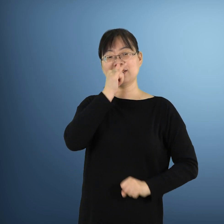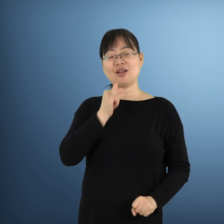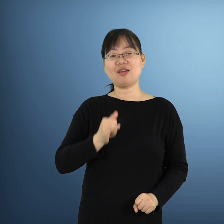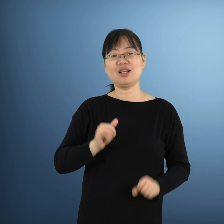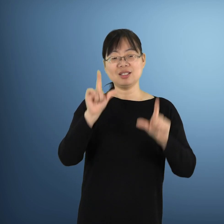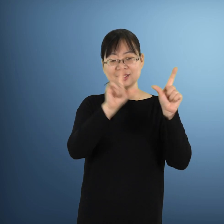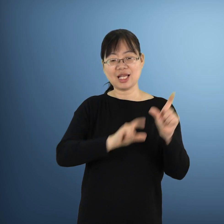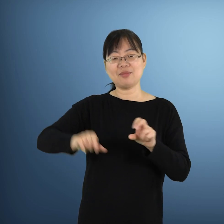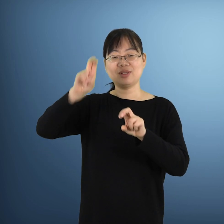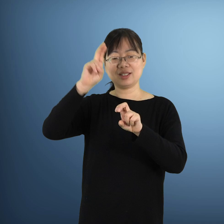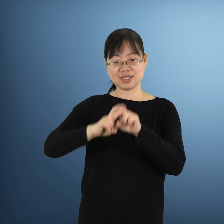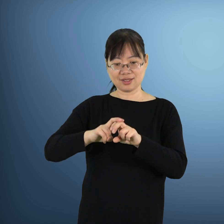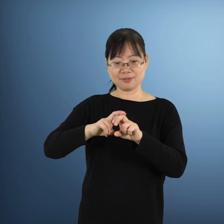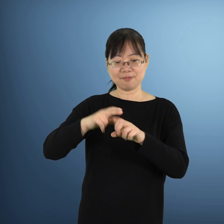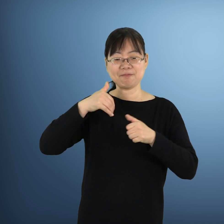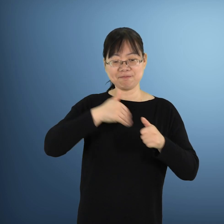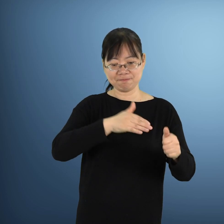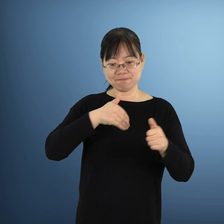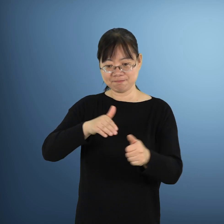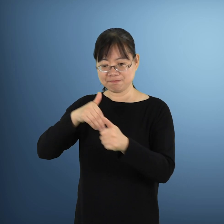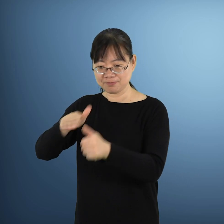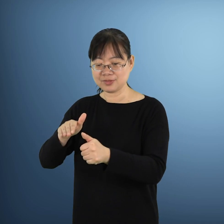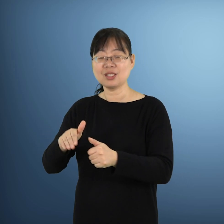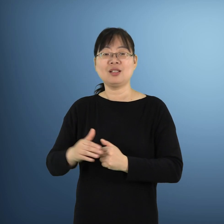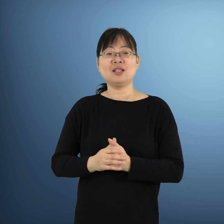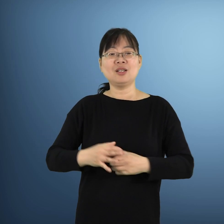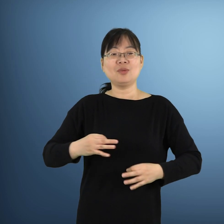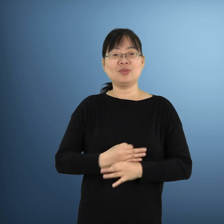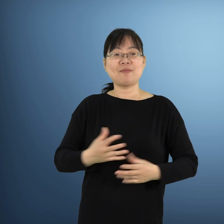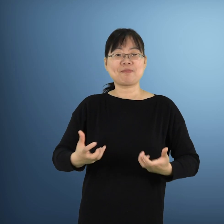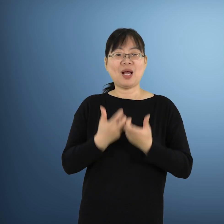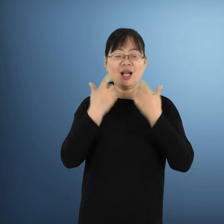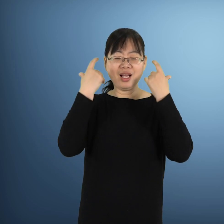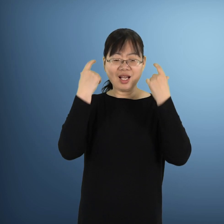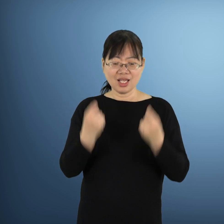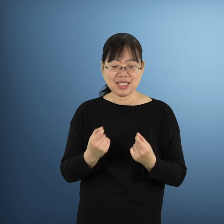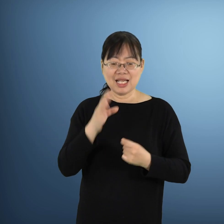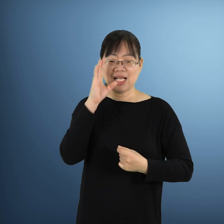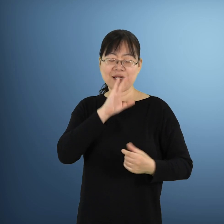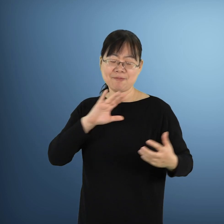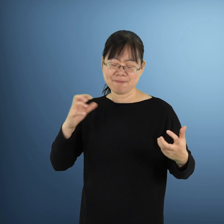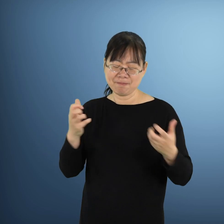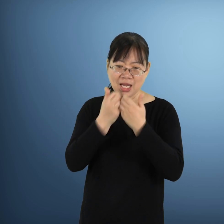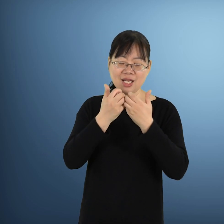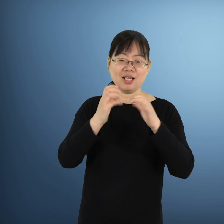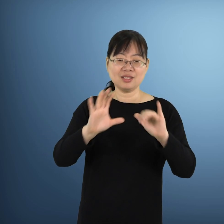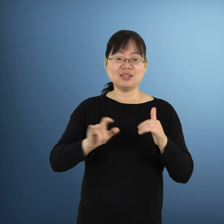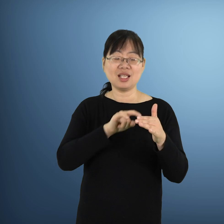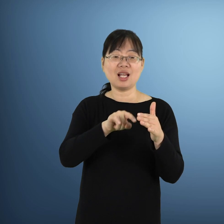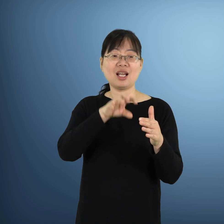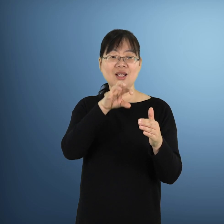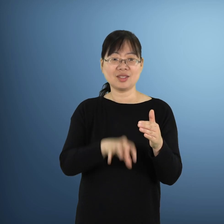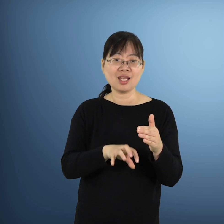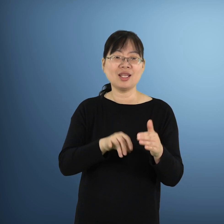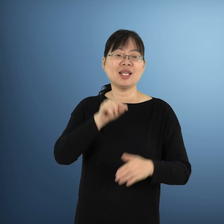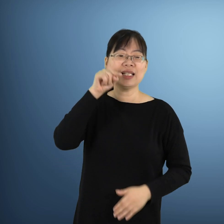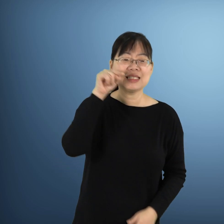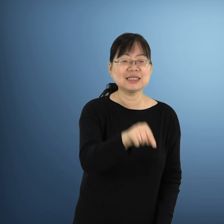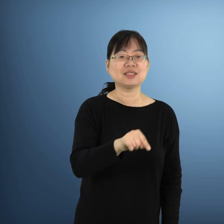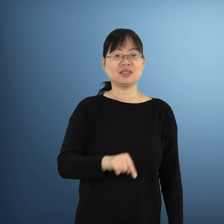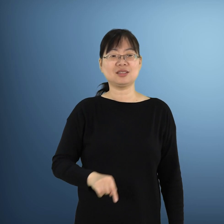우리 삶의 자리로, 이 불의가 가득하고 여전히 악이 득세하는 세상 속으로